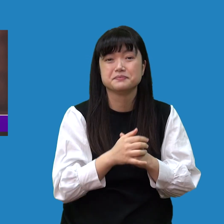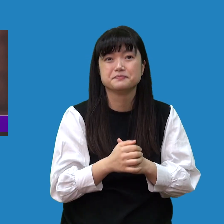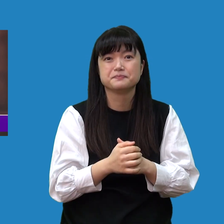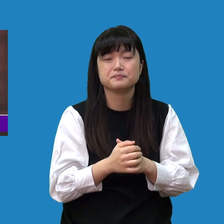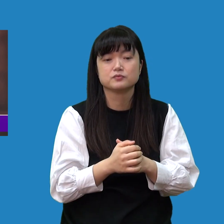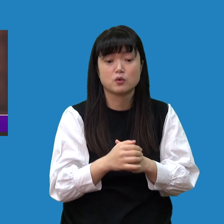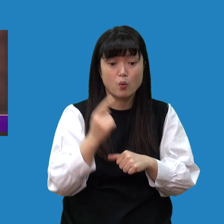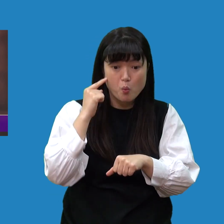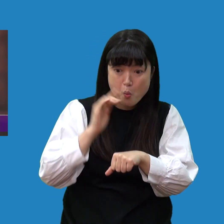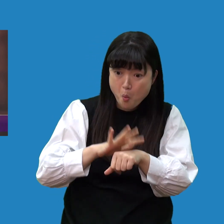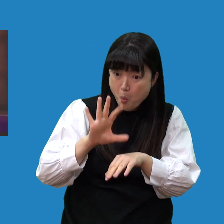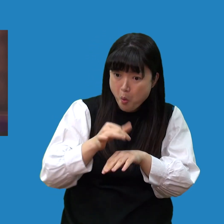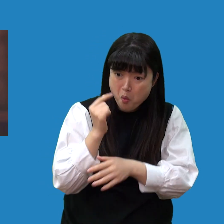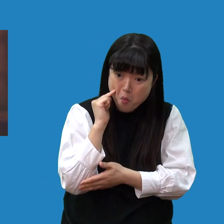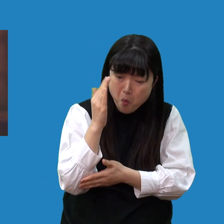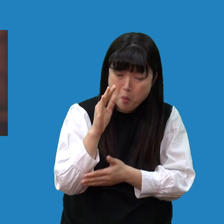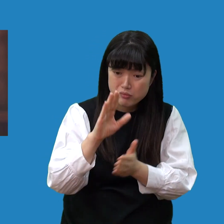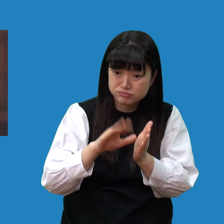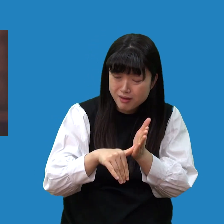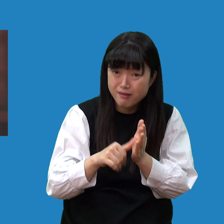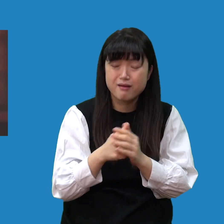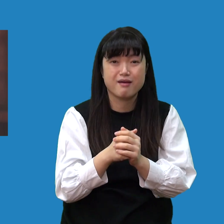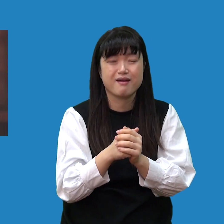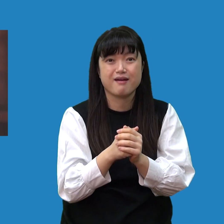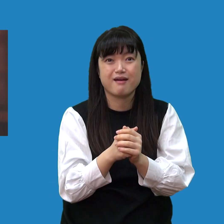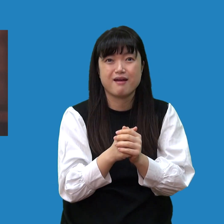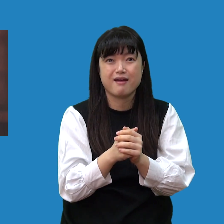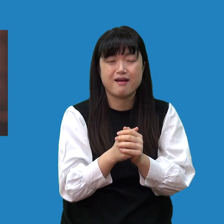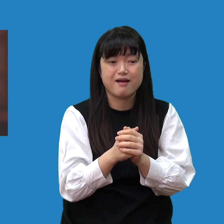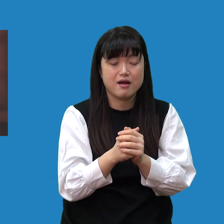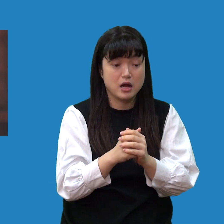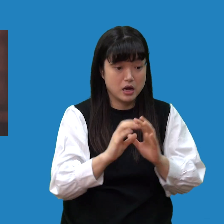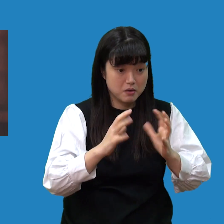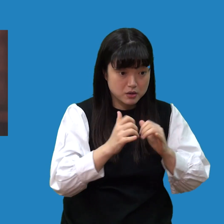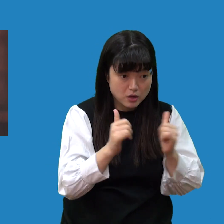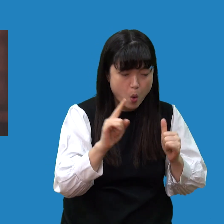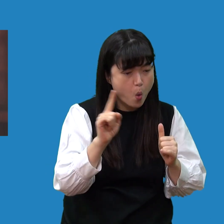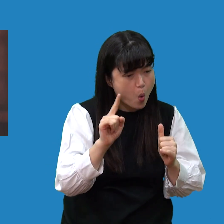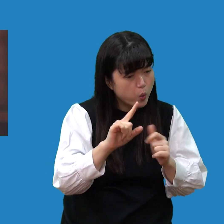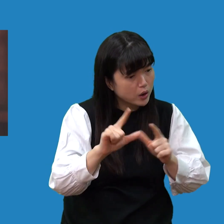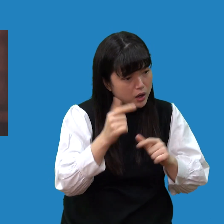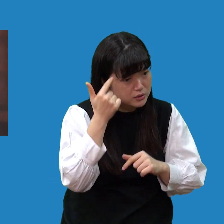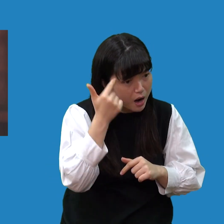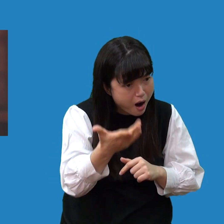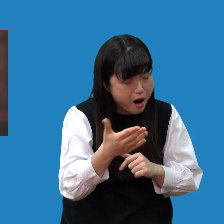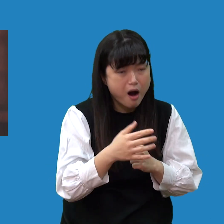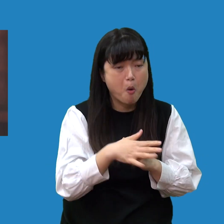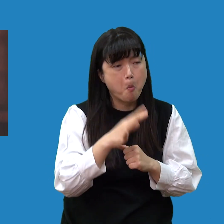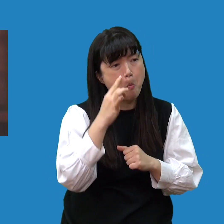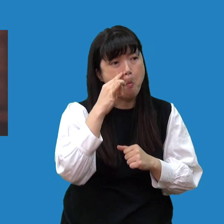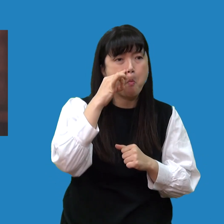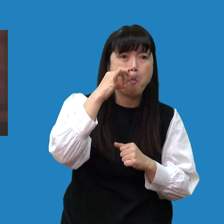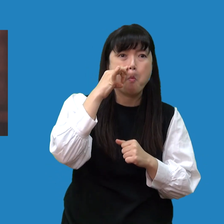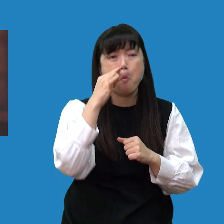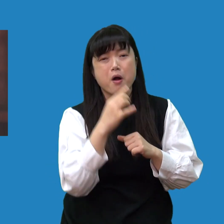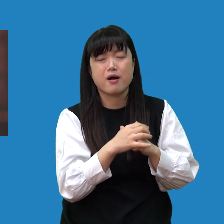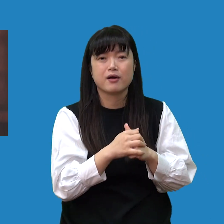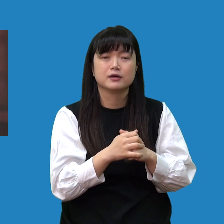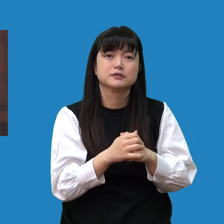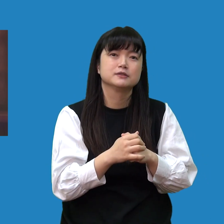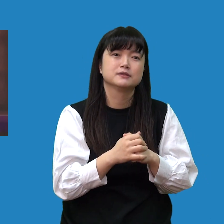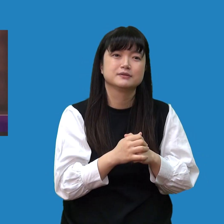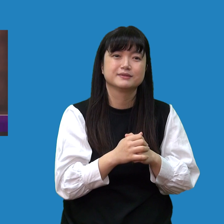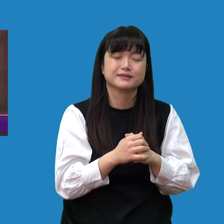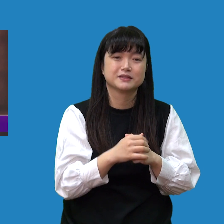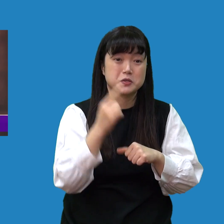도대체 솔로몬의 영광의 시대에 백성들은 실제로 어떤 삶을 영위하고 있었을까요?